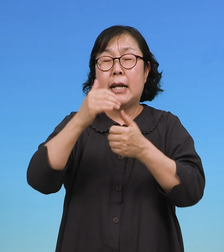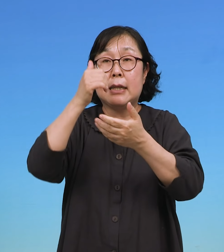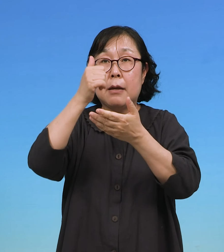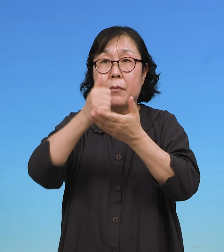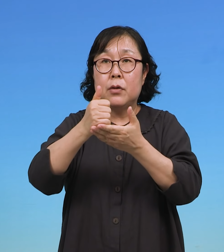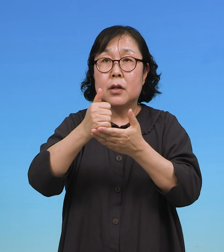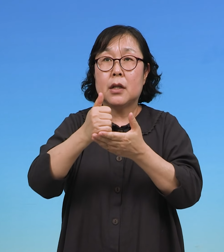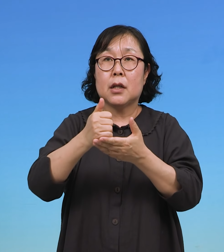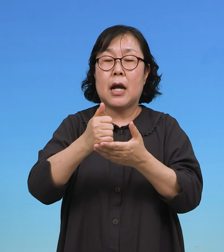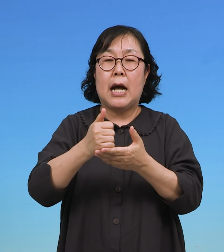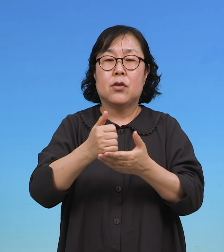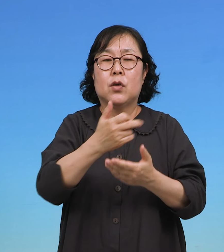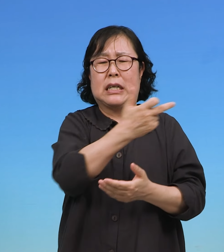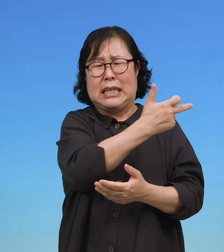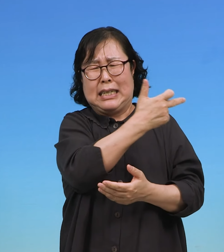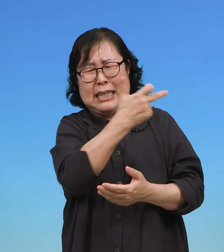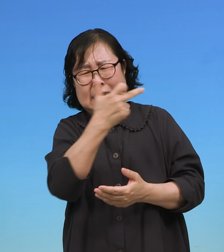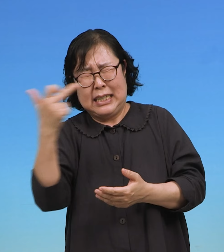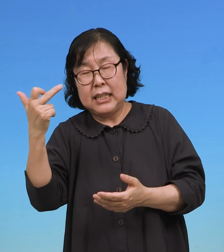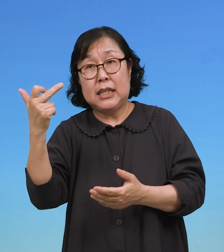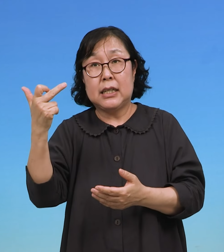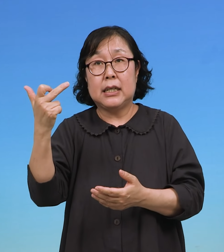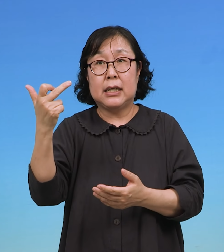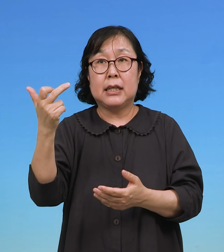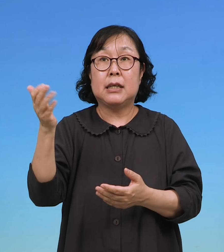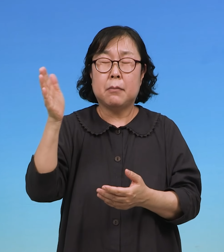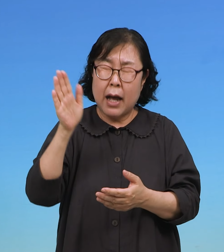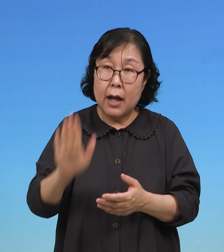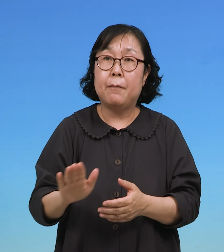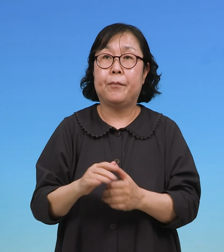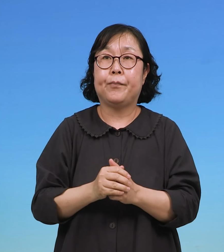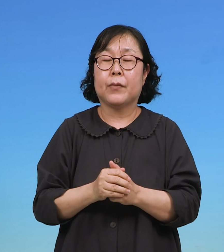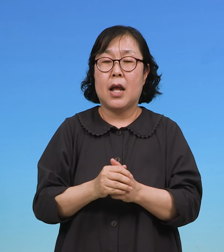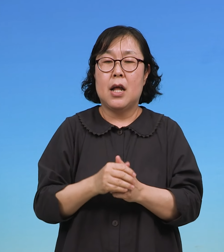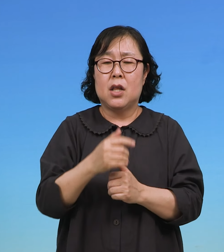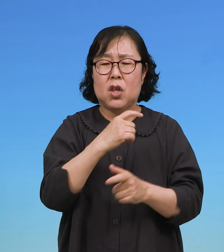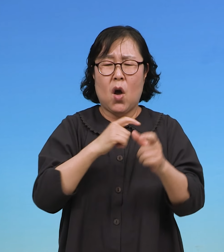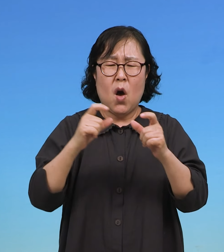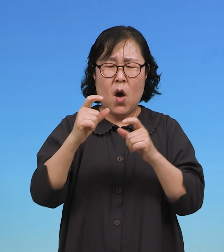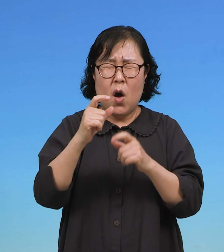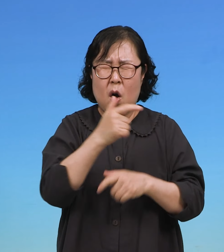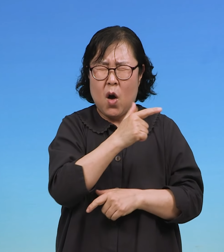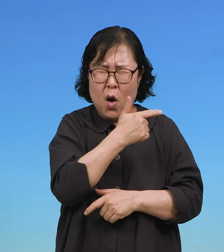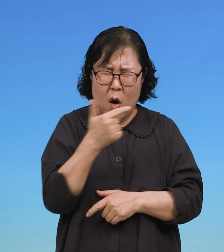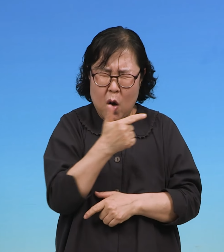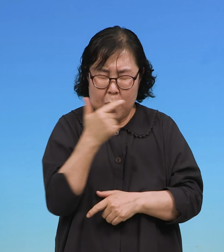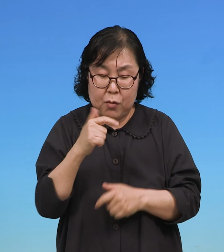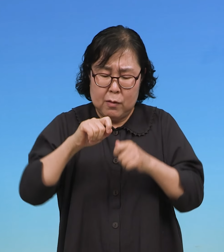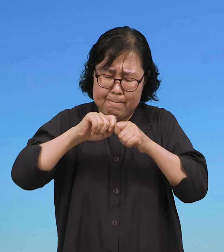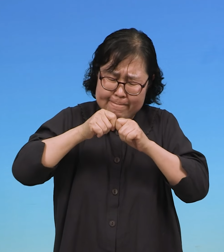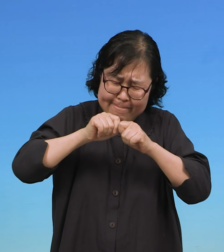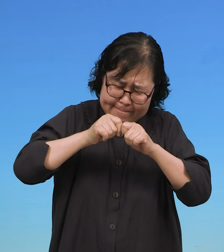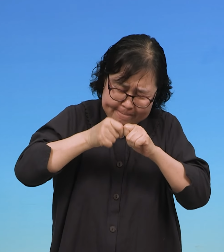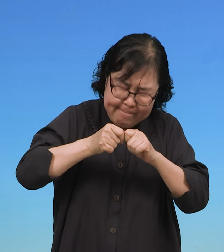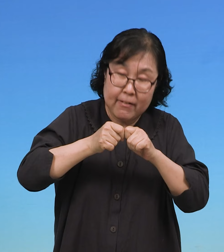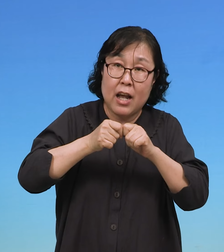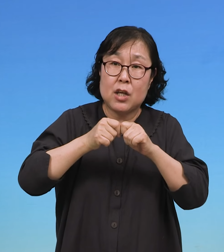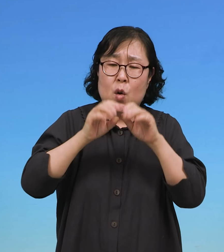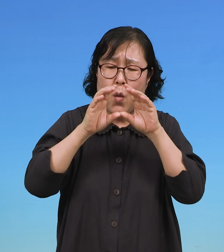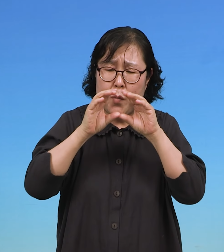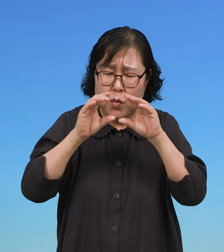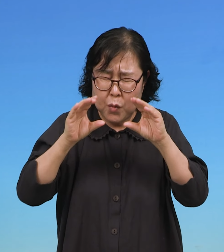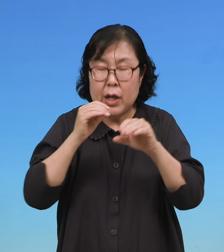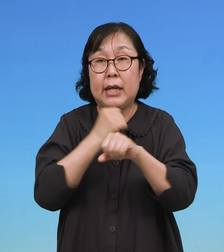그 하나님은요, 스케일이 엄청 크신 분이신가 동시에 얼마나 섬세한지 여러분 생각해